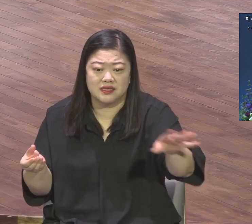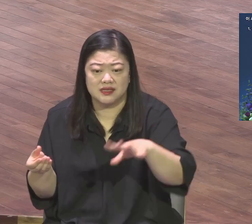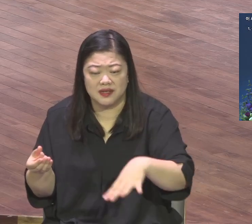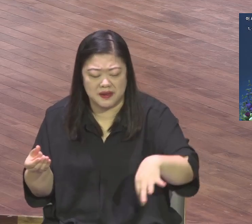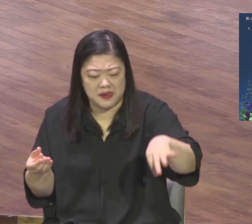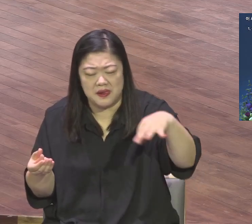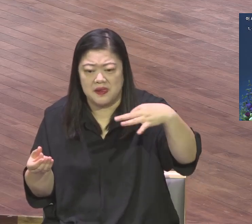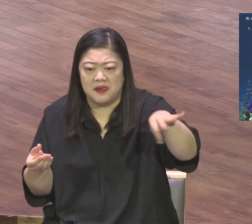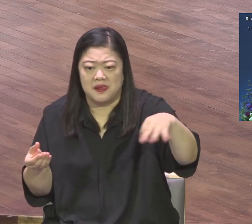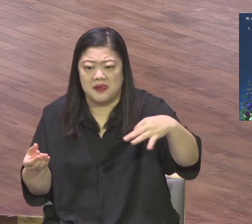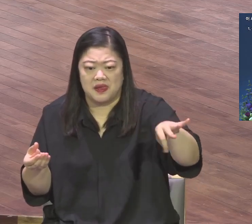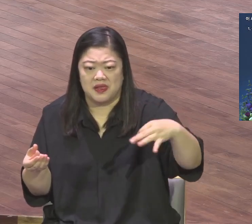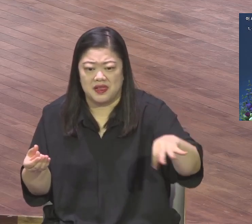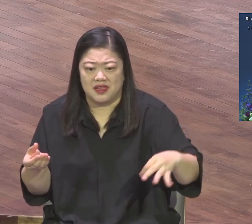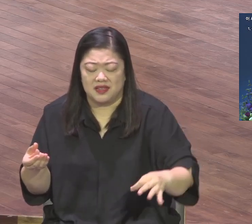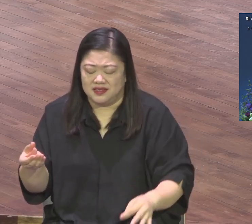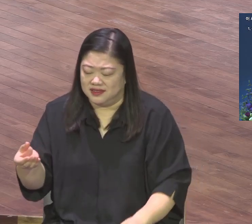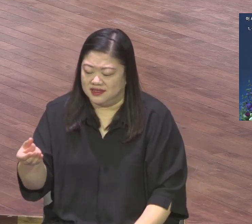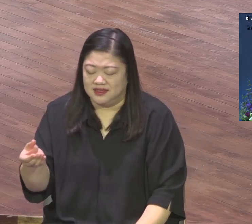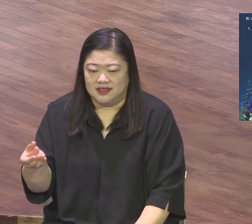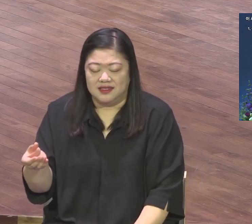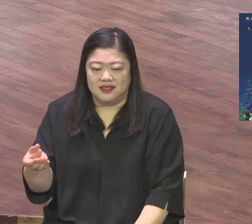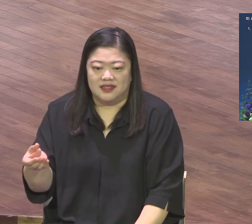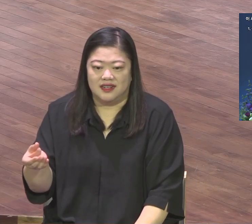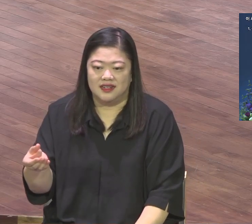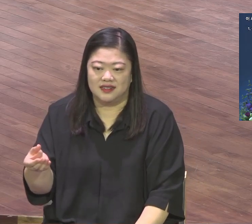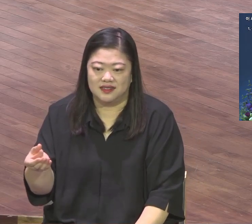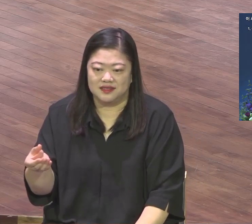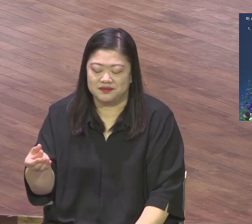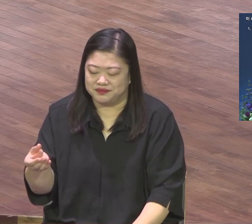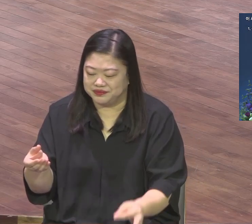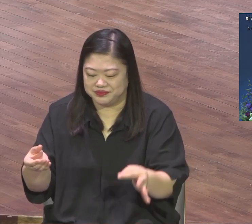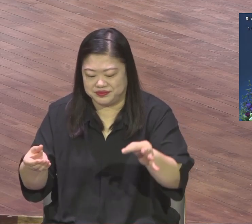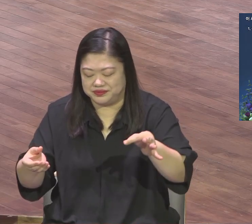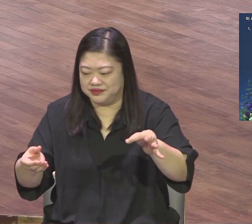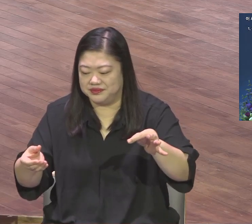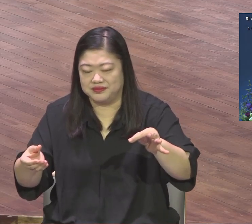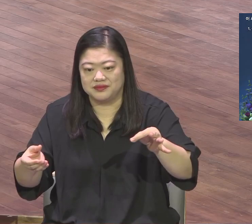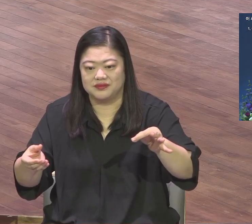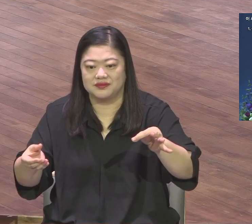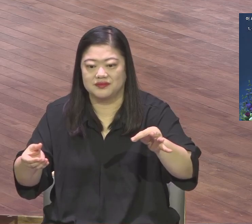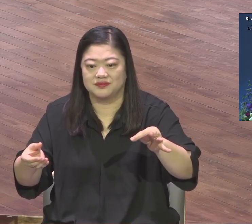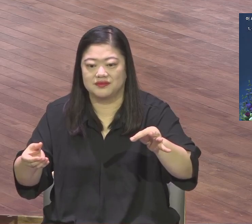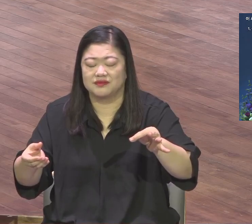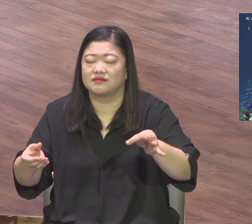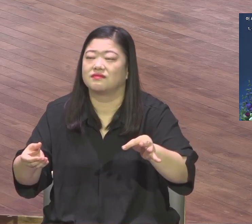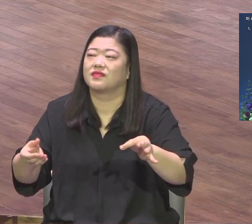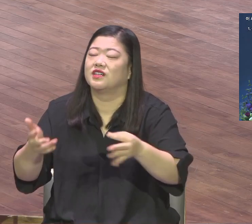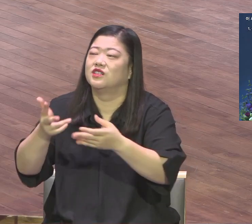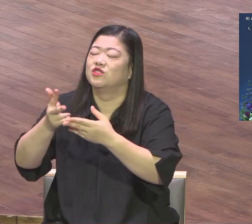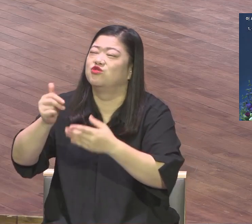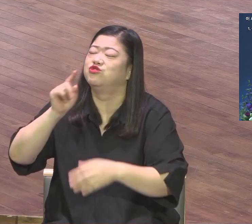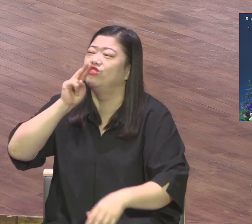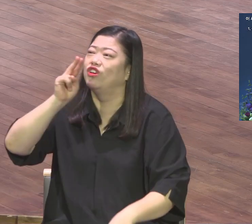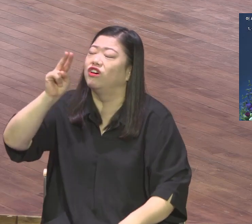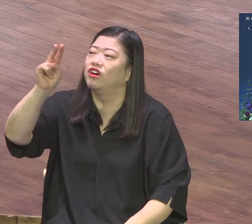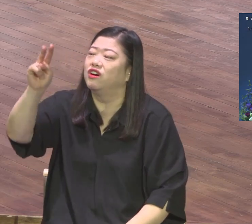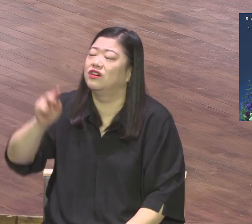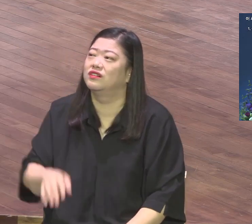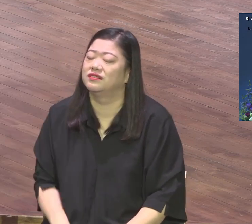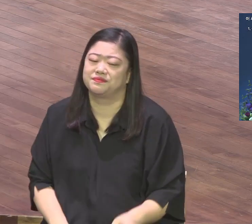졸고 있구나 제자리 걸음하고 있구나 주여 이들을 깨우쳐 주옵소서.